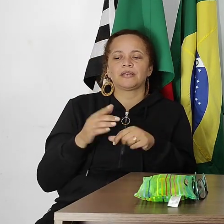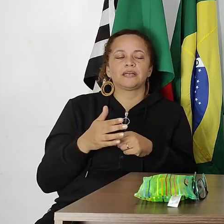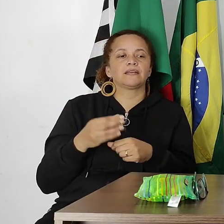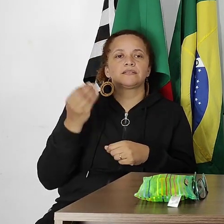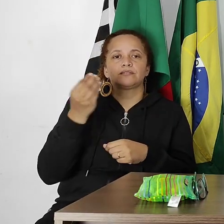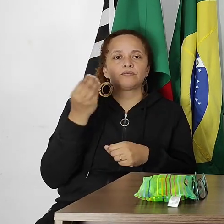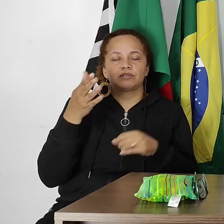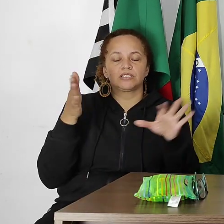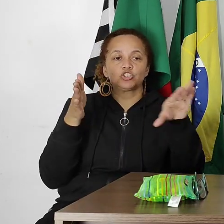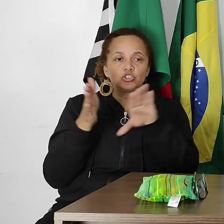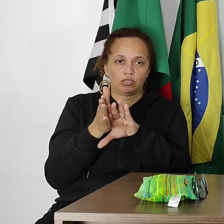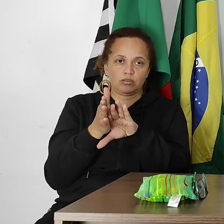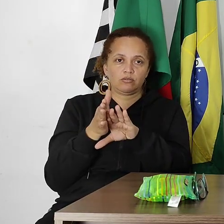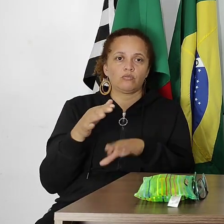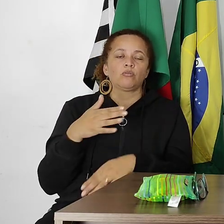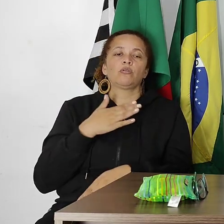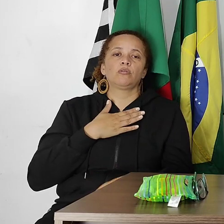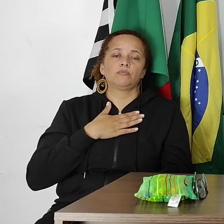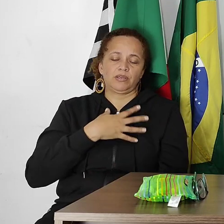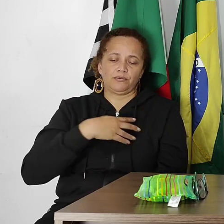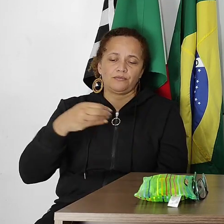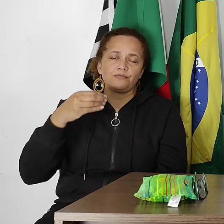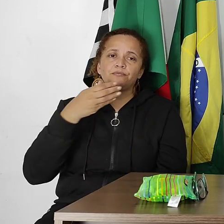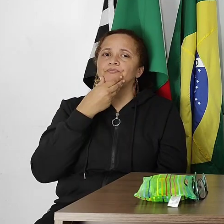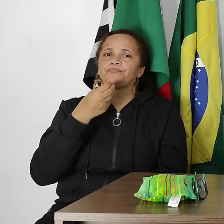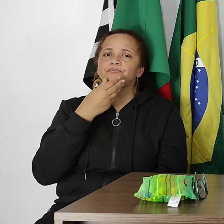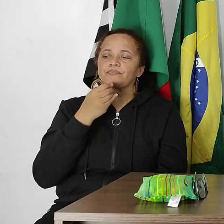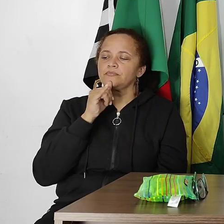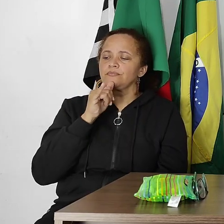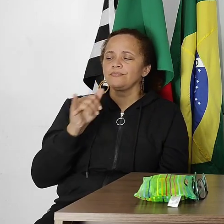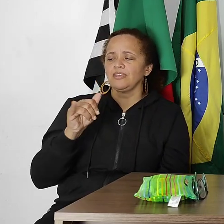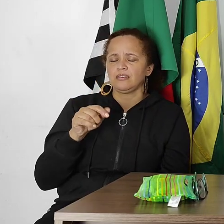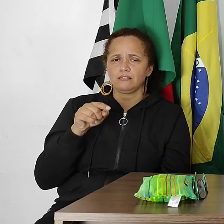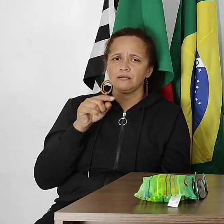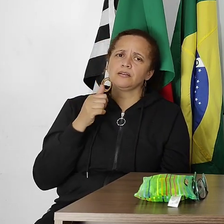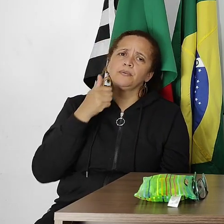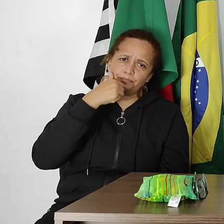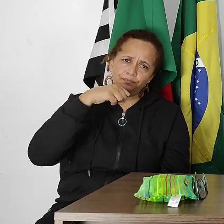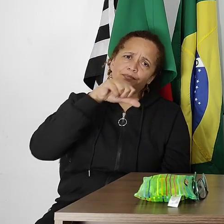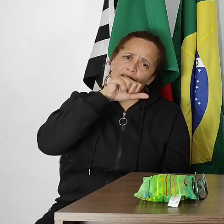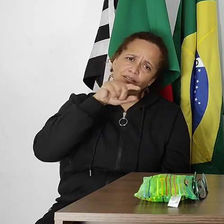tá aqui. Eu preciso que você cuide de mim, mãe.